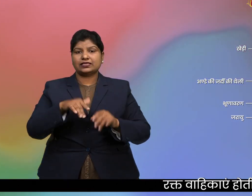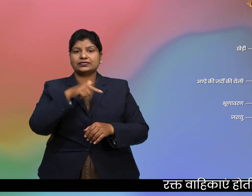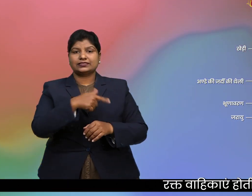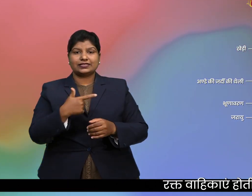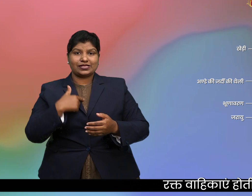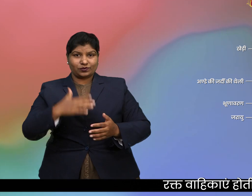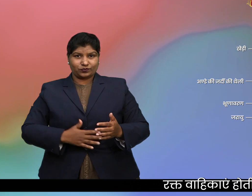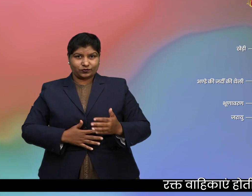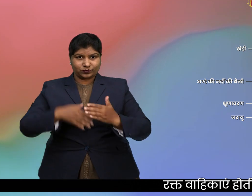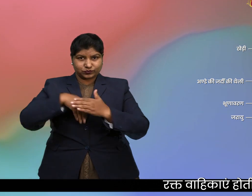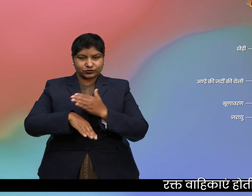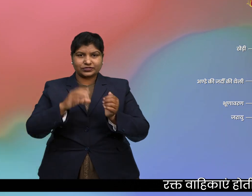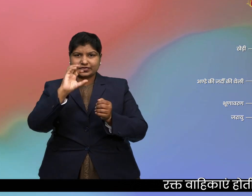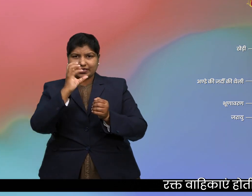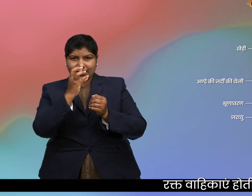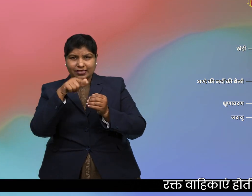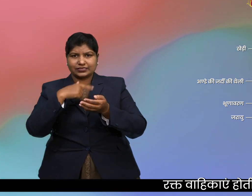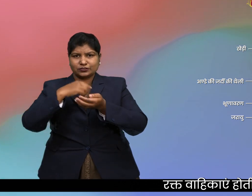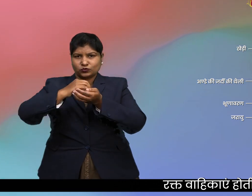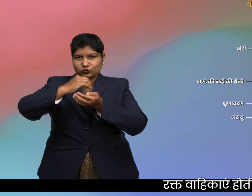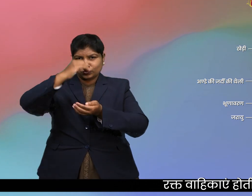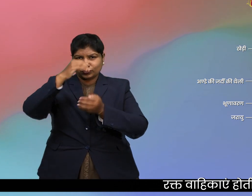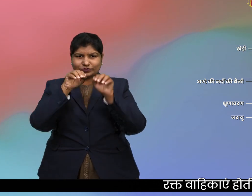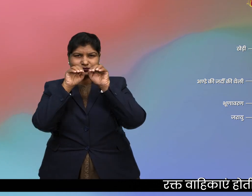वाहिकाएं होती हैं।